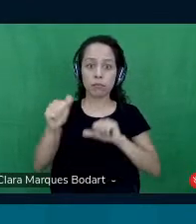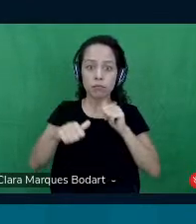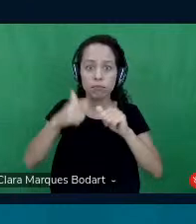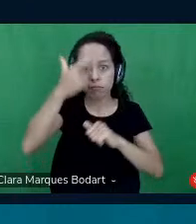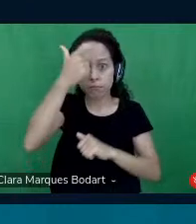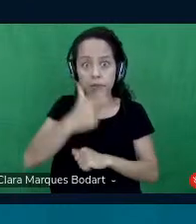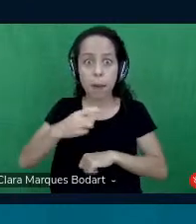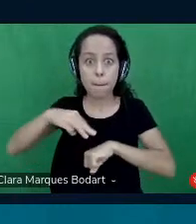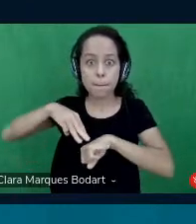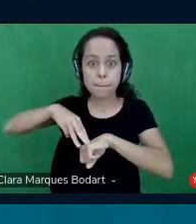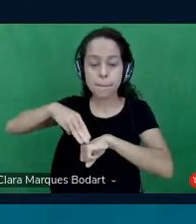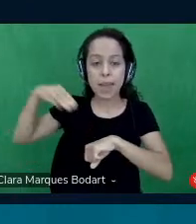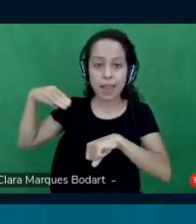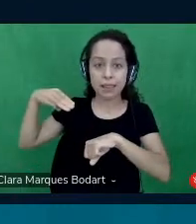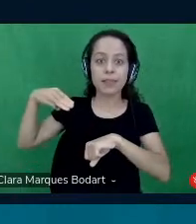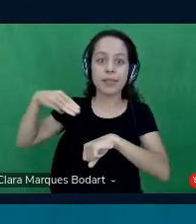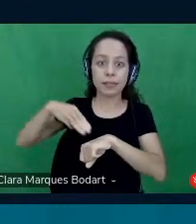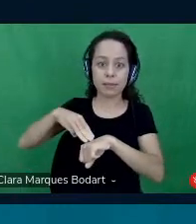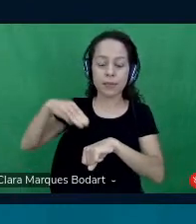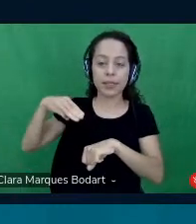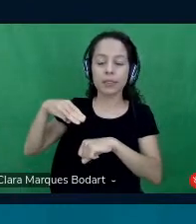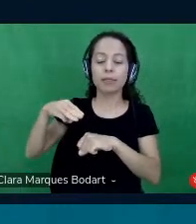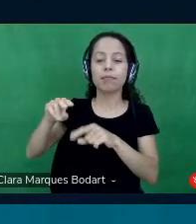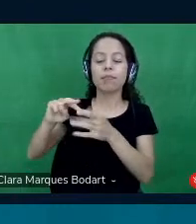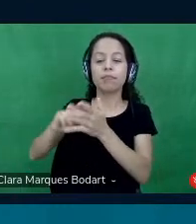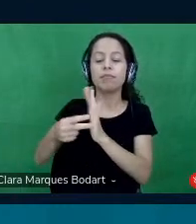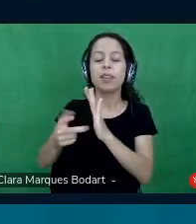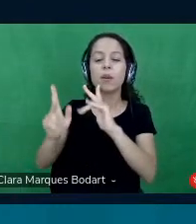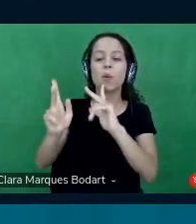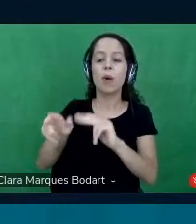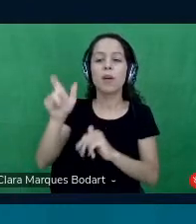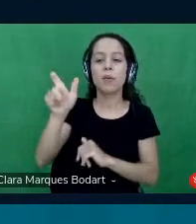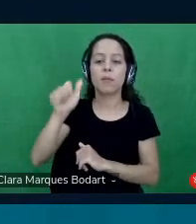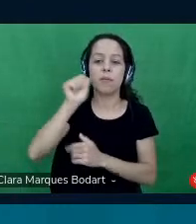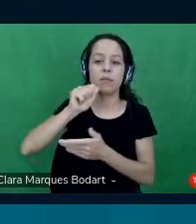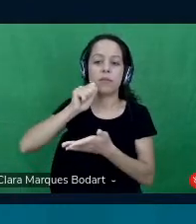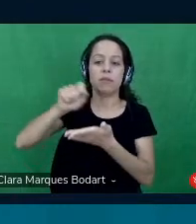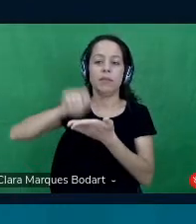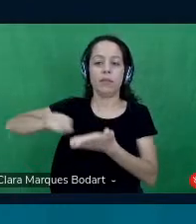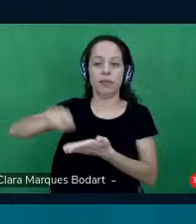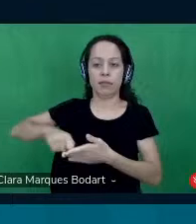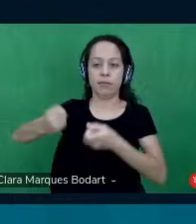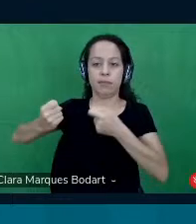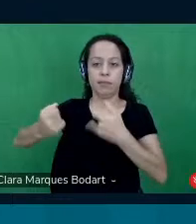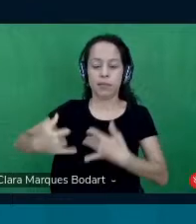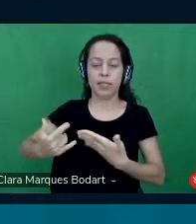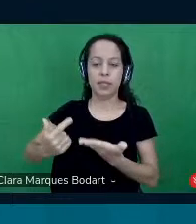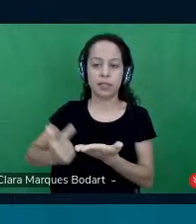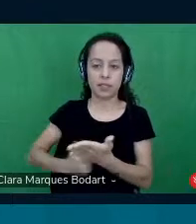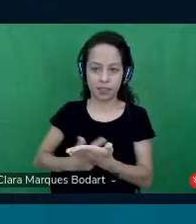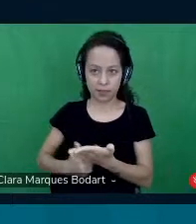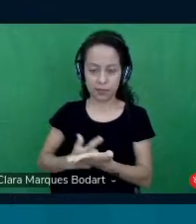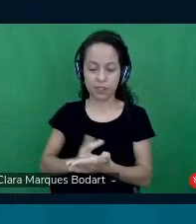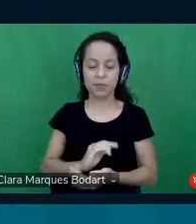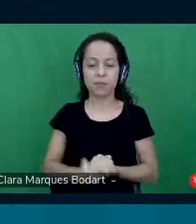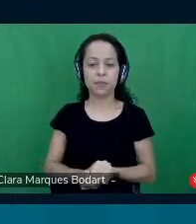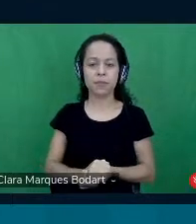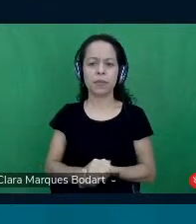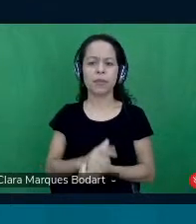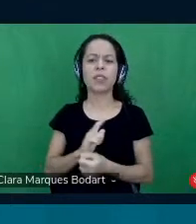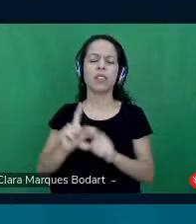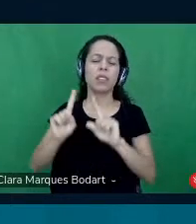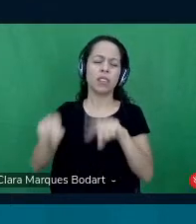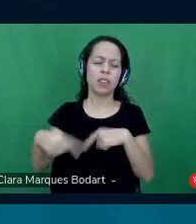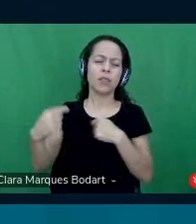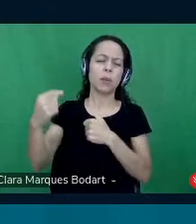seja algo muito semelhante ao que a autora nos provoca ao escrever o pós-fácil do livro. Na infinidade dos desafios e